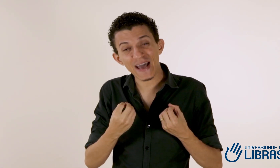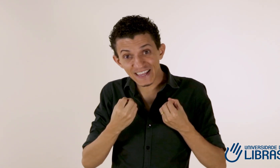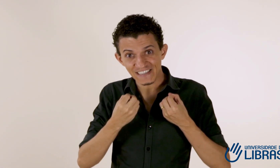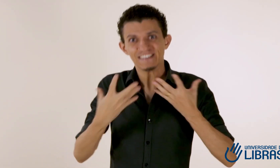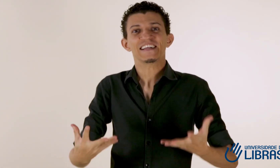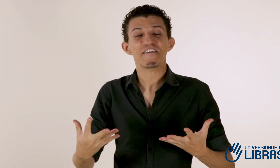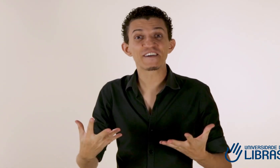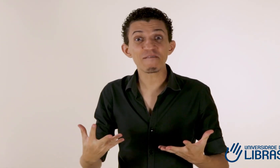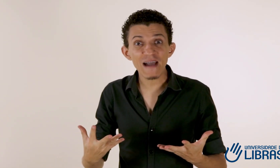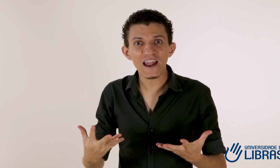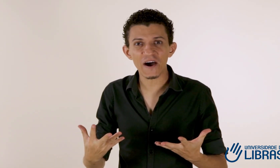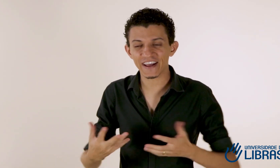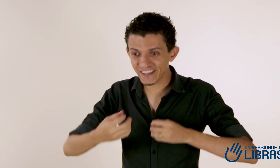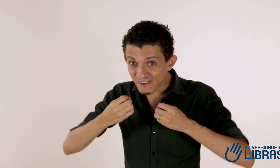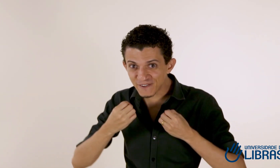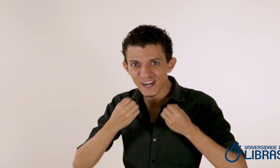aberta, fica melhor ainda. Então fica